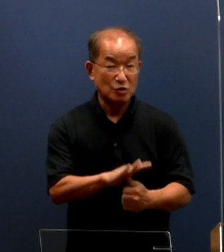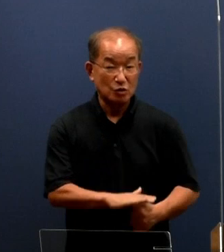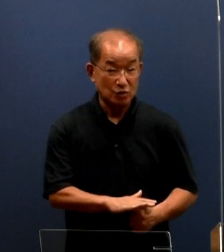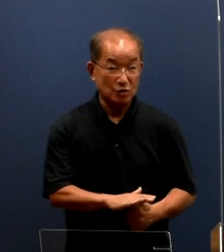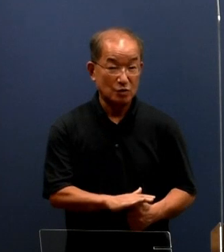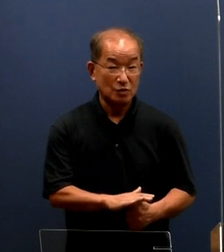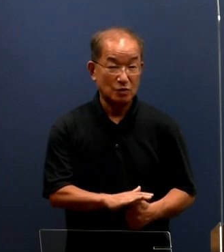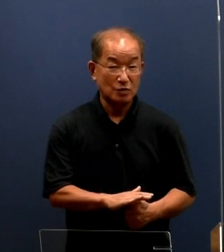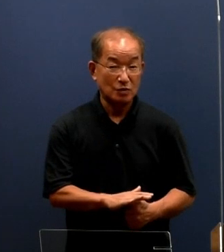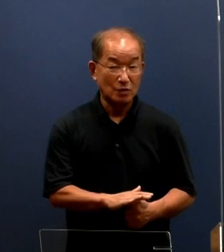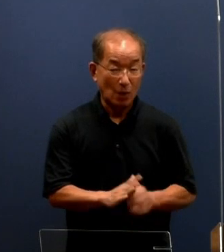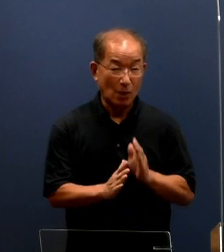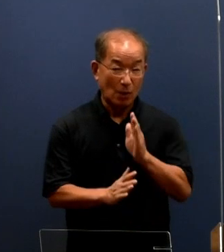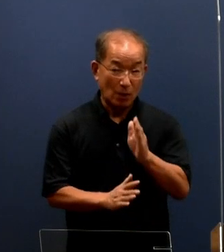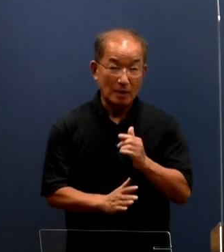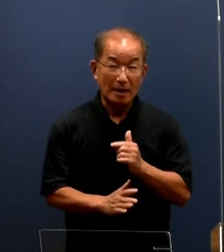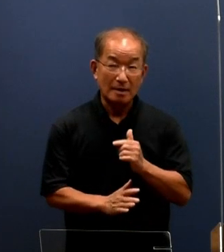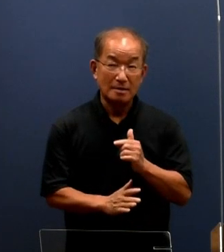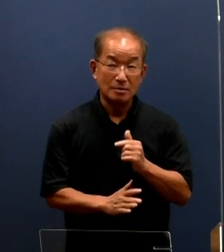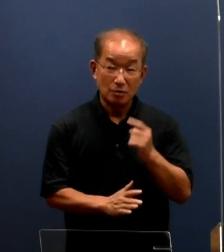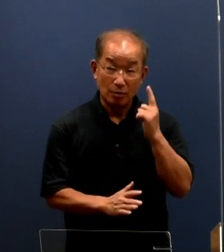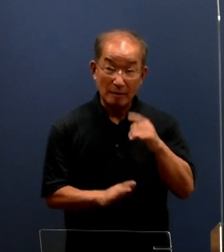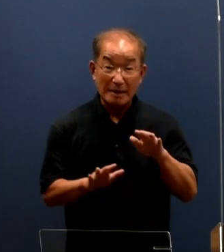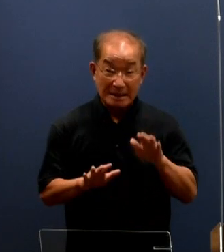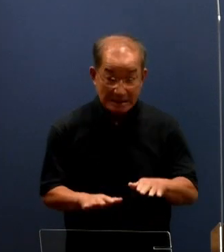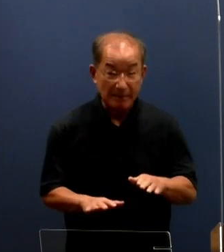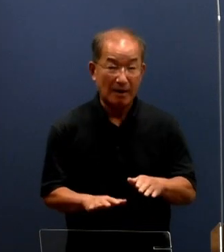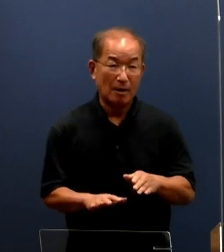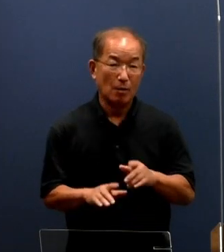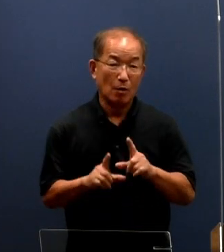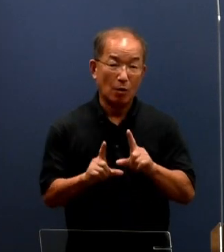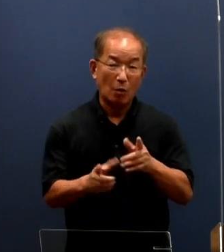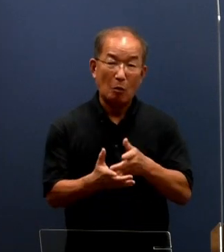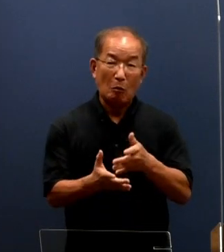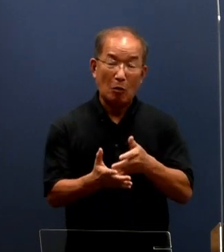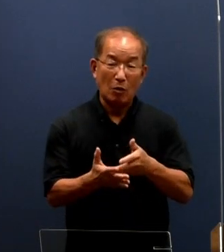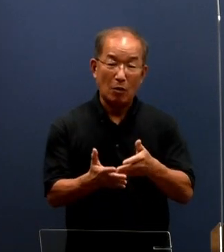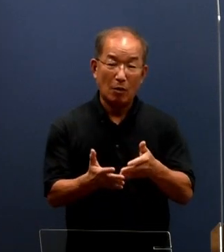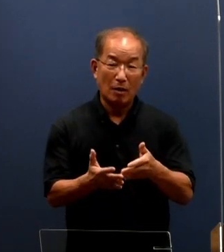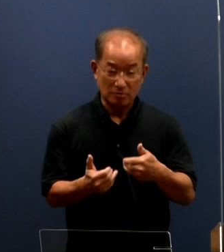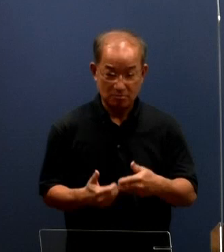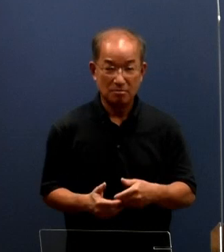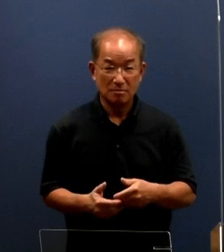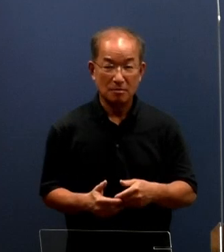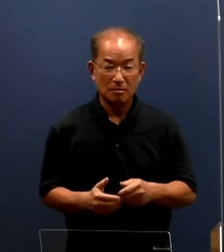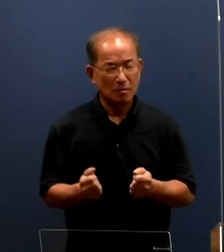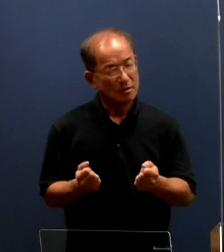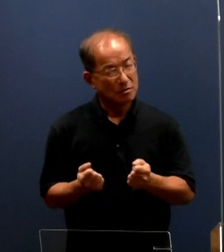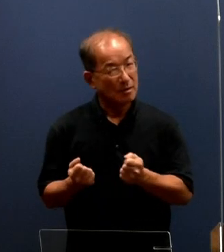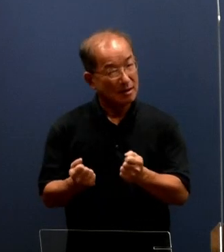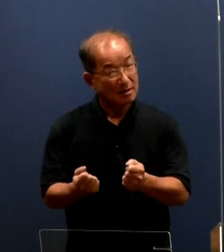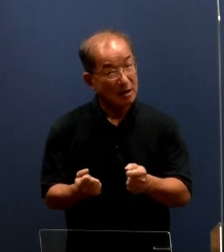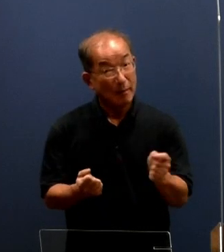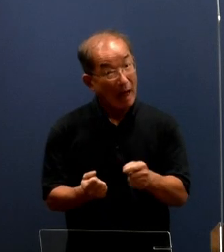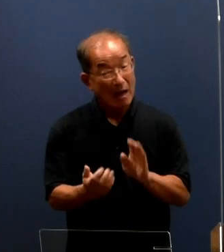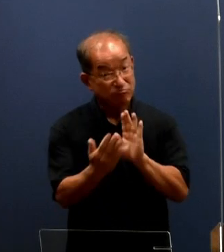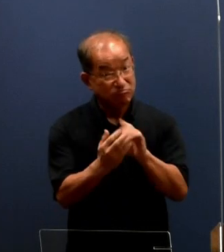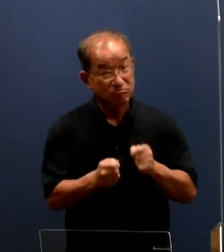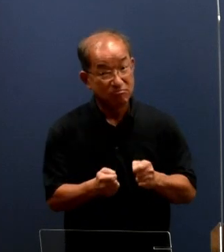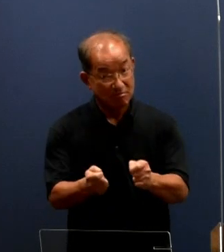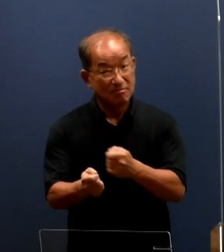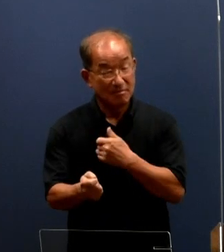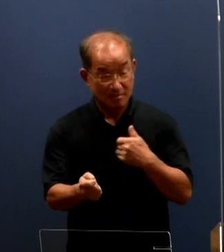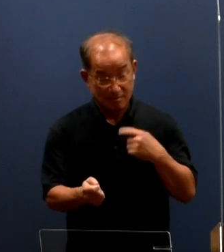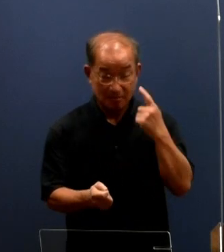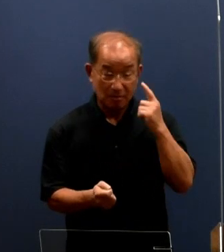の時期から言っておかないとダメなんですよね。あの、まあ、車で帰るっていうんだったら、まあ、その場でキャンセル、まああの、キャンセルするものがない